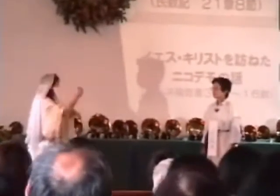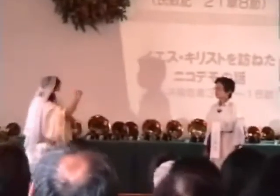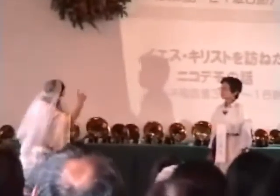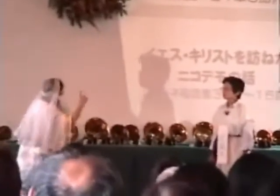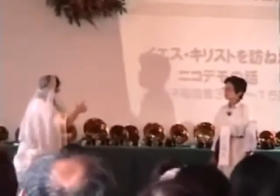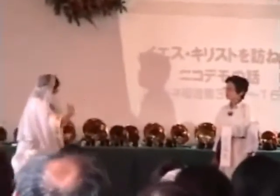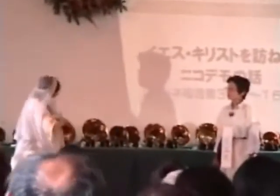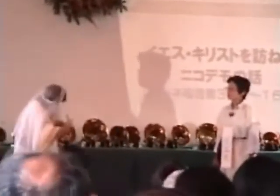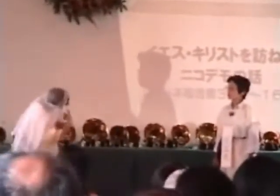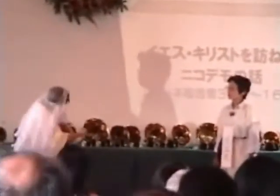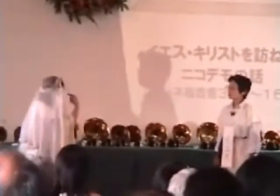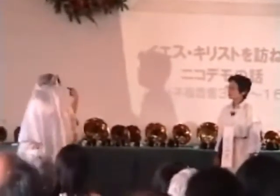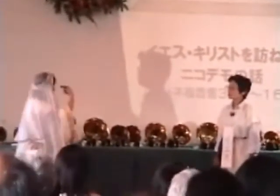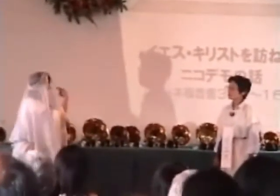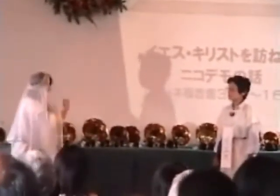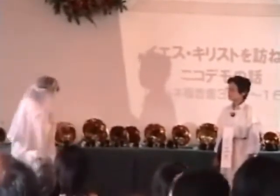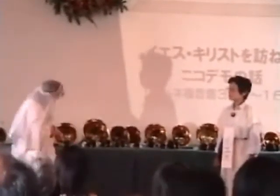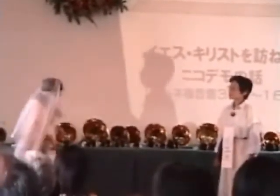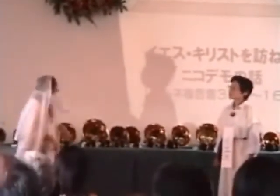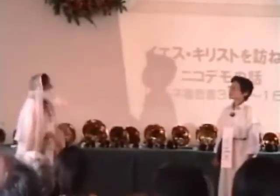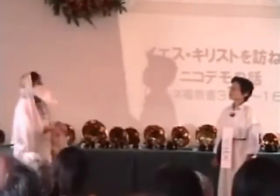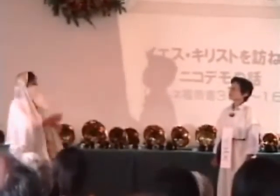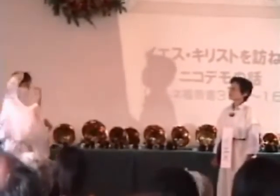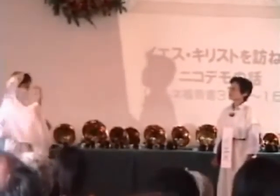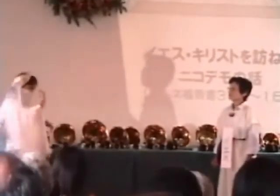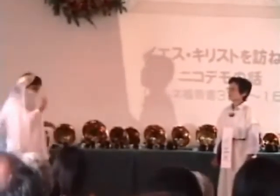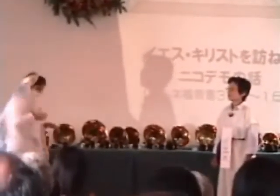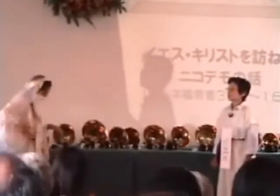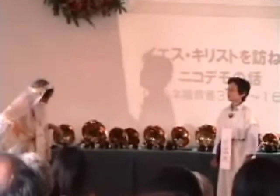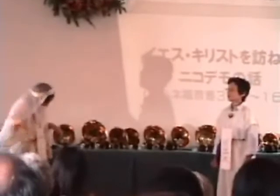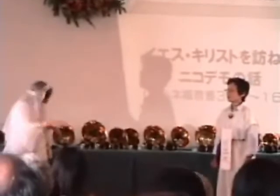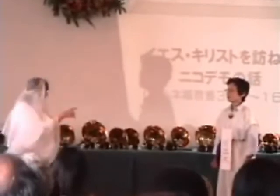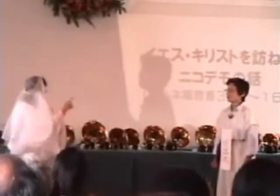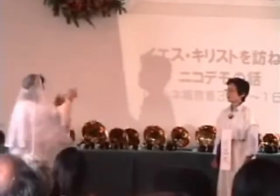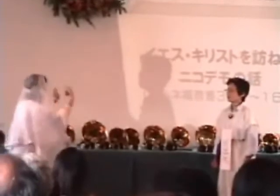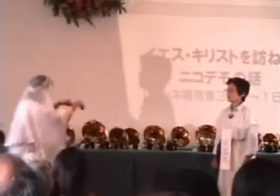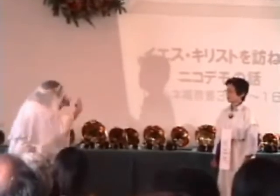あなたが素晴らしい教師だということを私は聞いております。